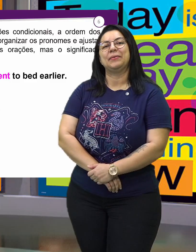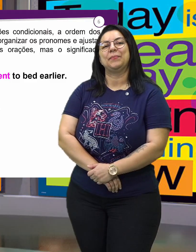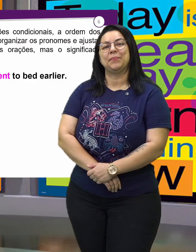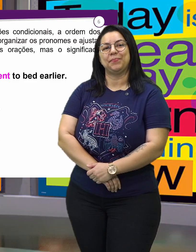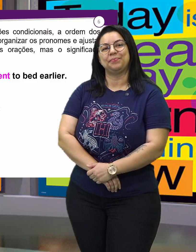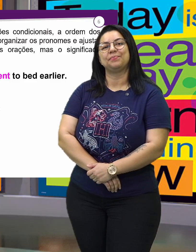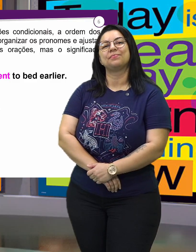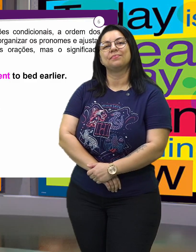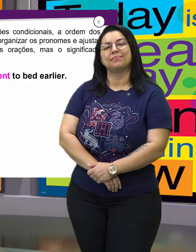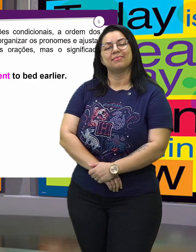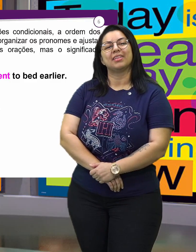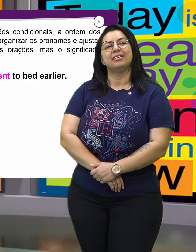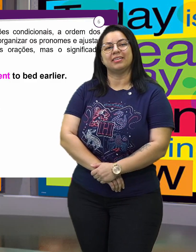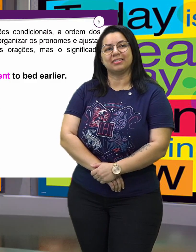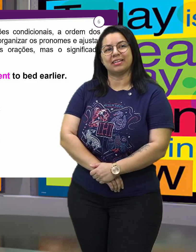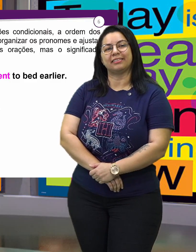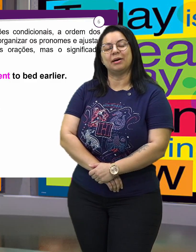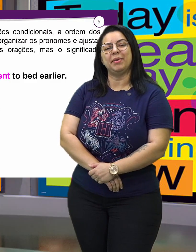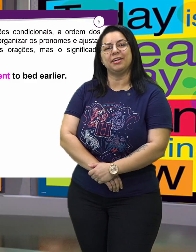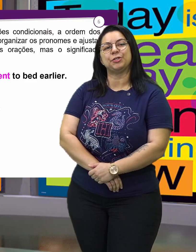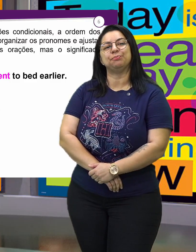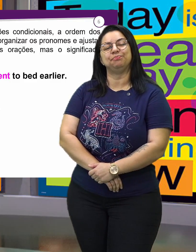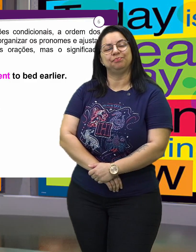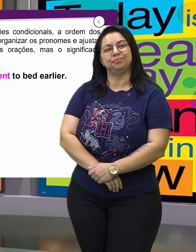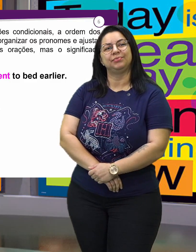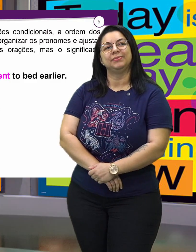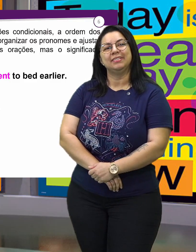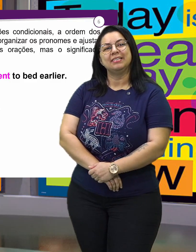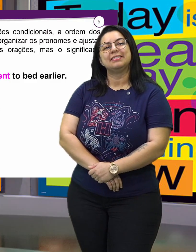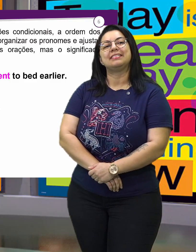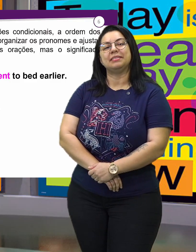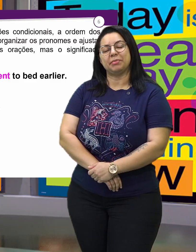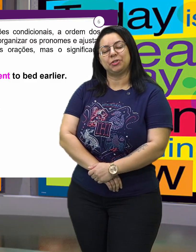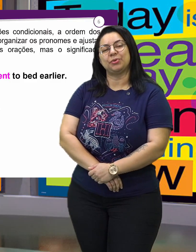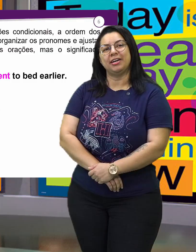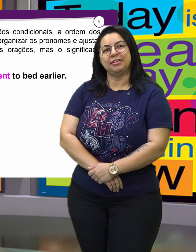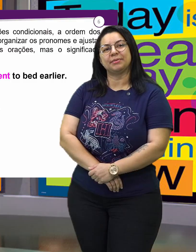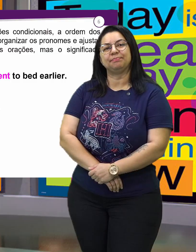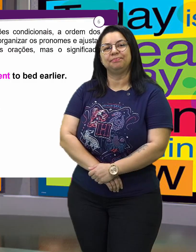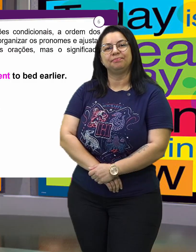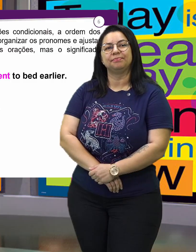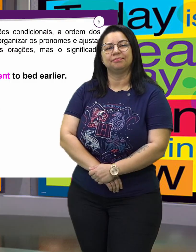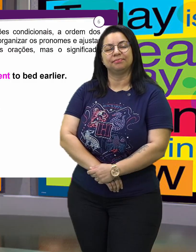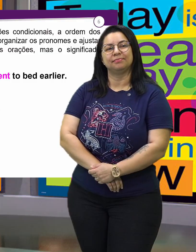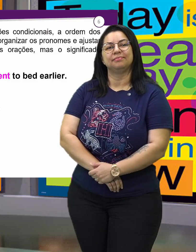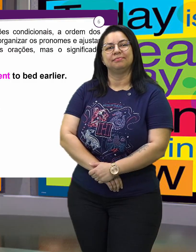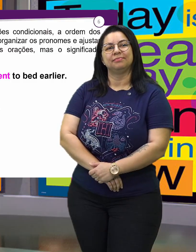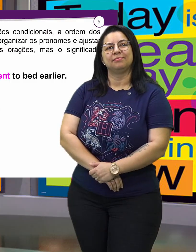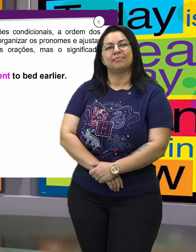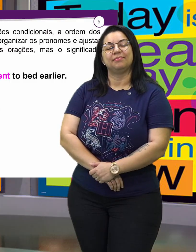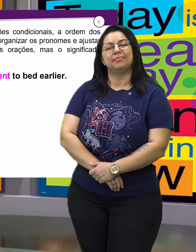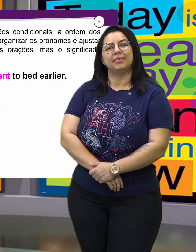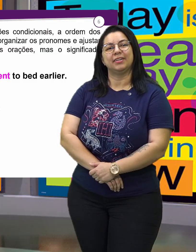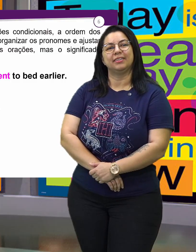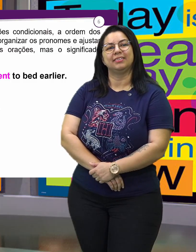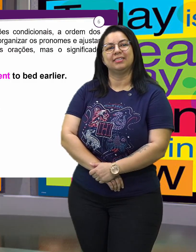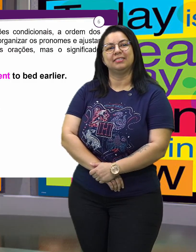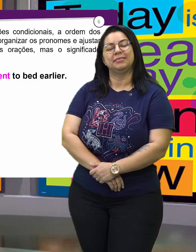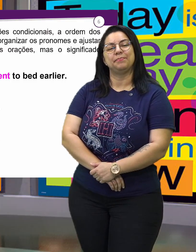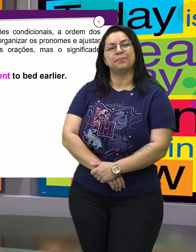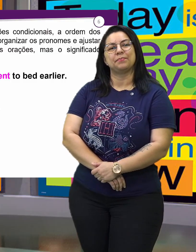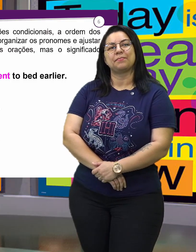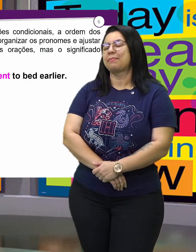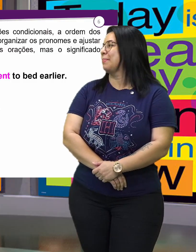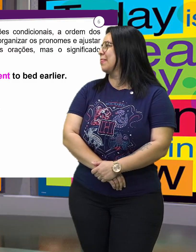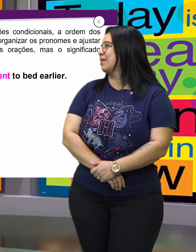aconteceria se ela caísse. Ela poderia se machucar. Ela se machucaria. Would hurt. Machucaria, o verbo machucar. E